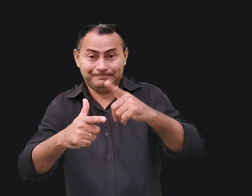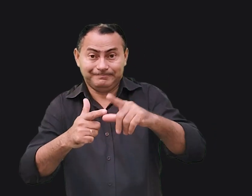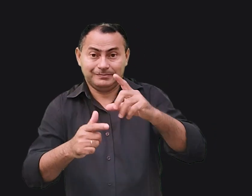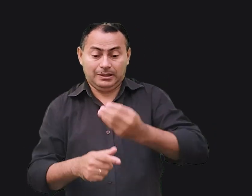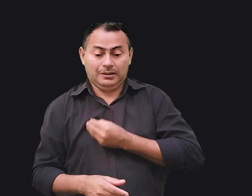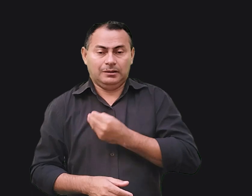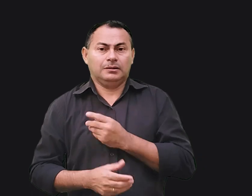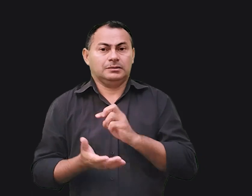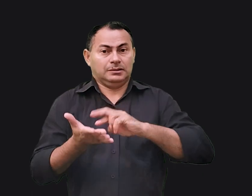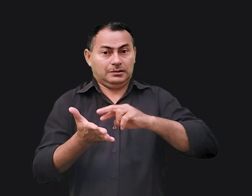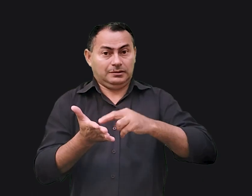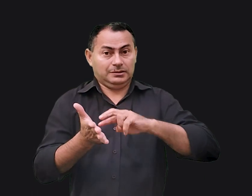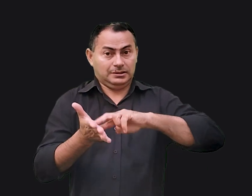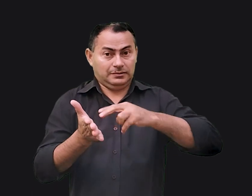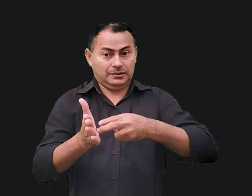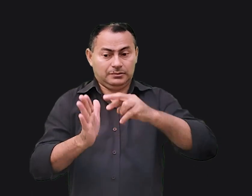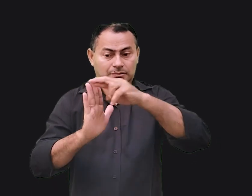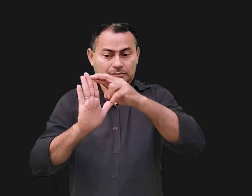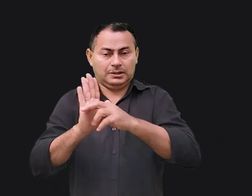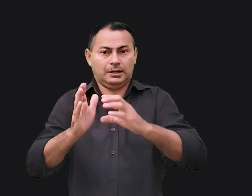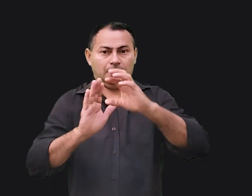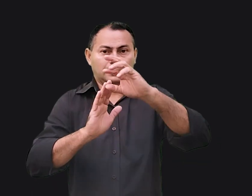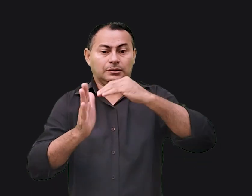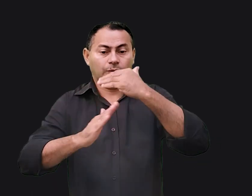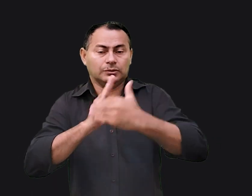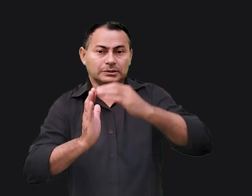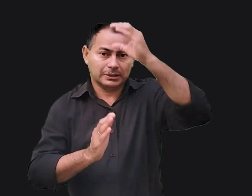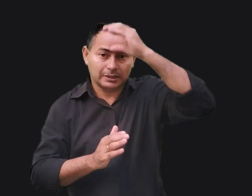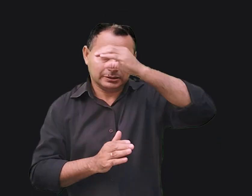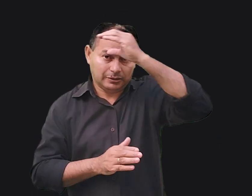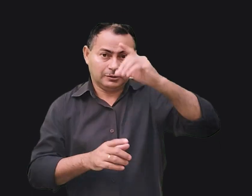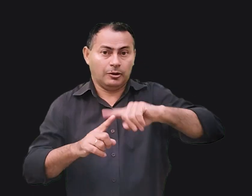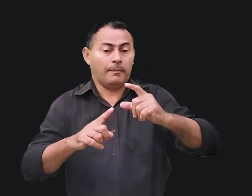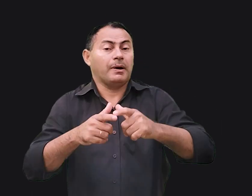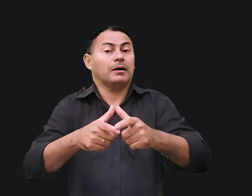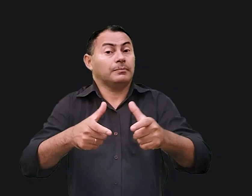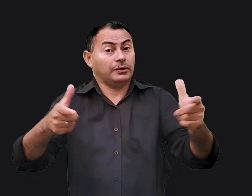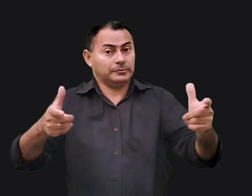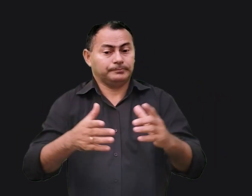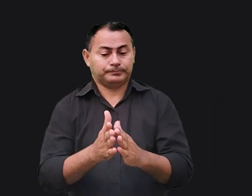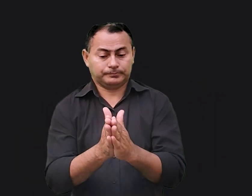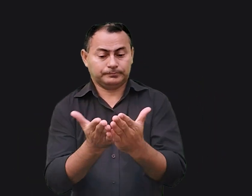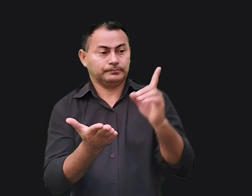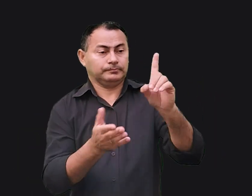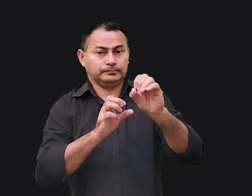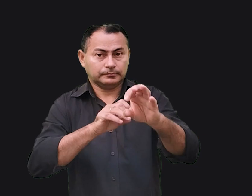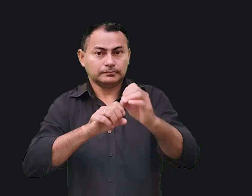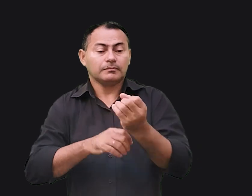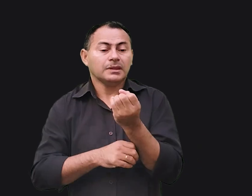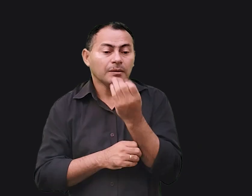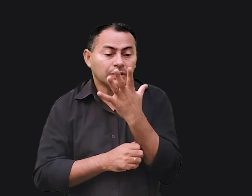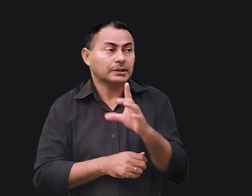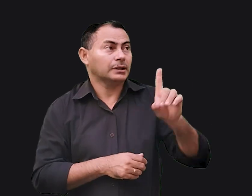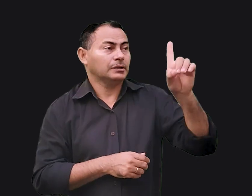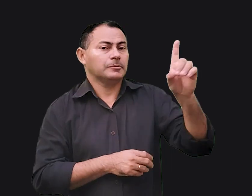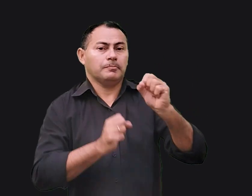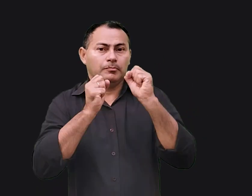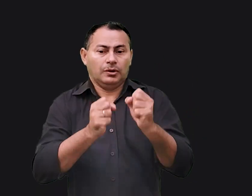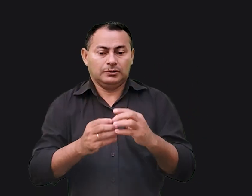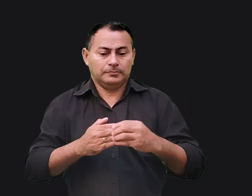que isso seja uma regra para todos os cristãos, mas é para a maioria. A Bíblia nos ensina que a bondade de Deus pode nos